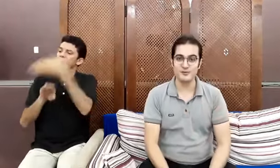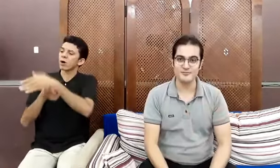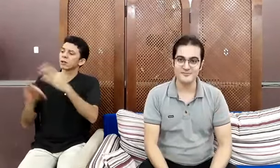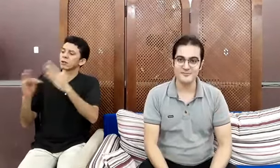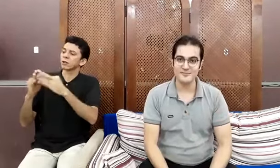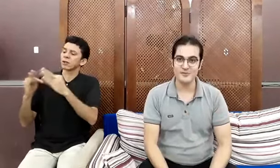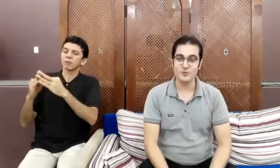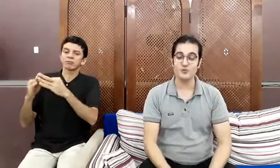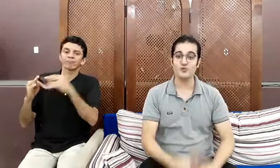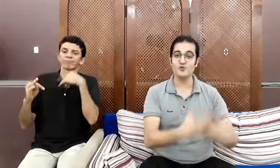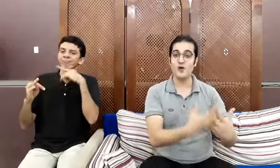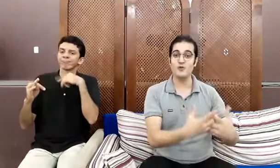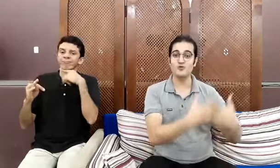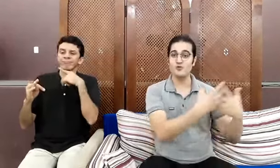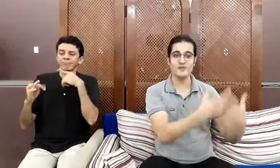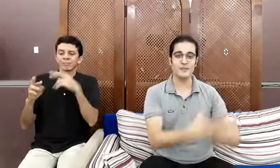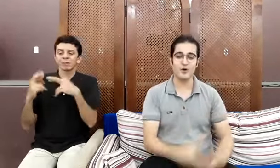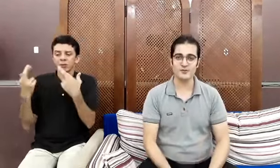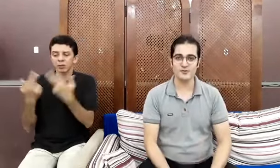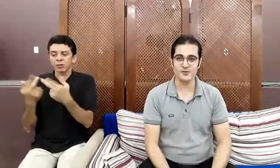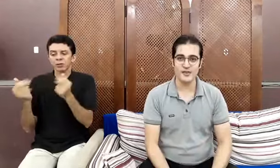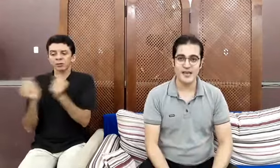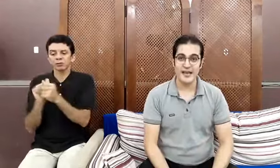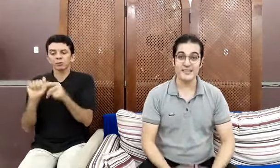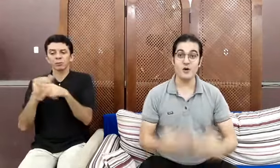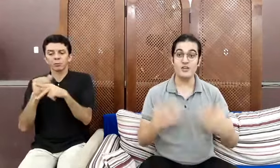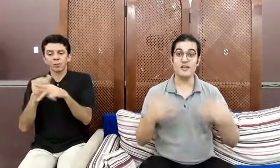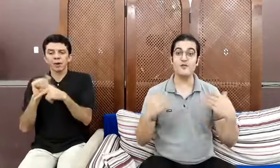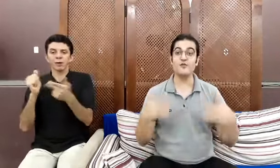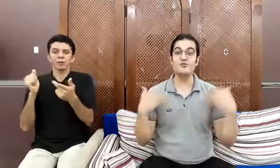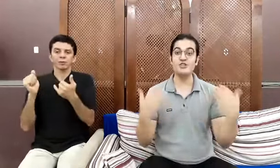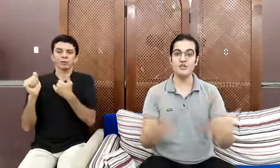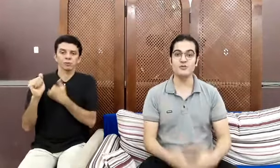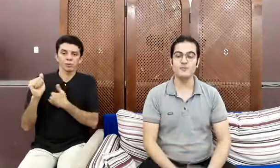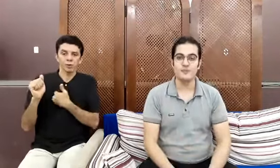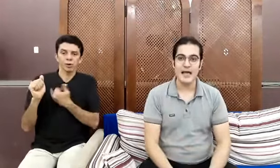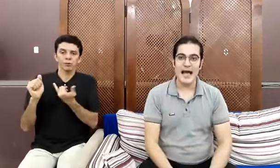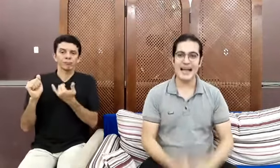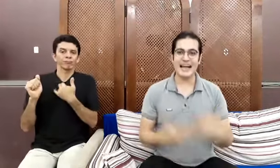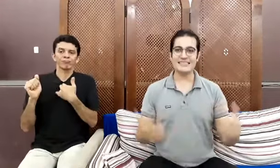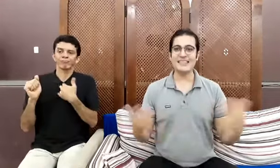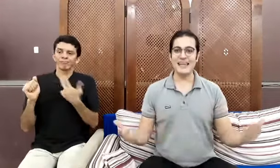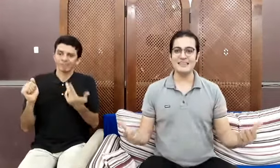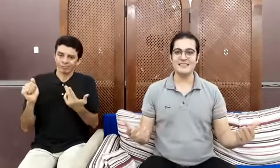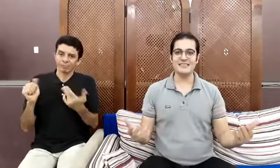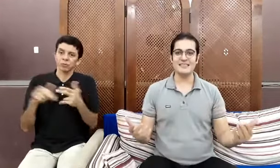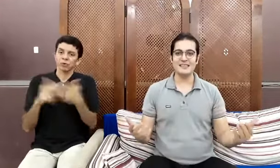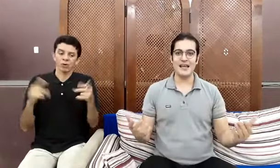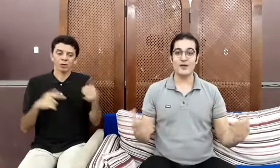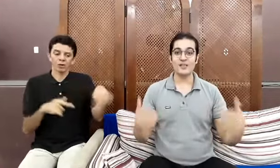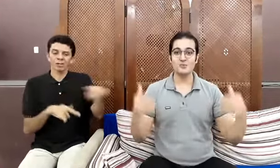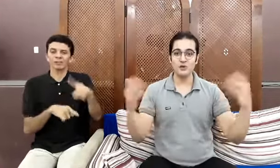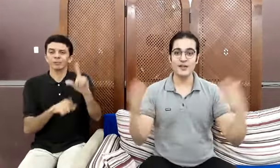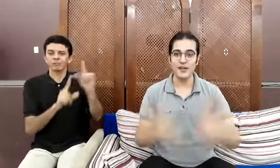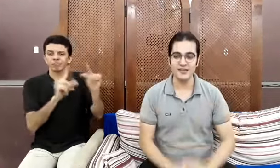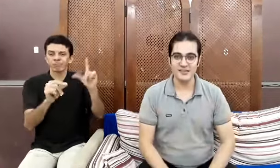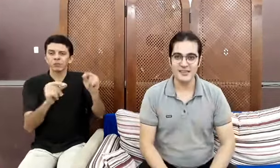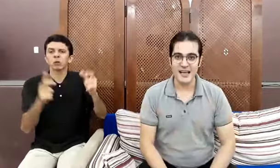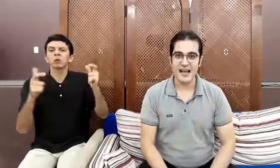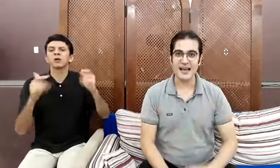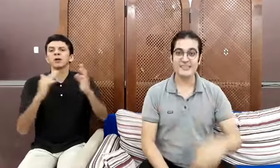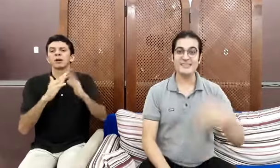Pedro, junto com João, junto com os apóstolos. Eles agora estavam fugindo. A casa deles eram as